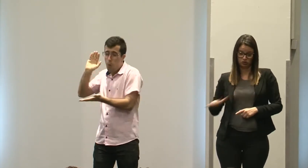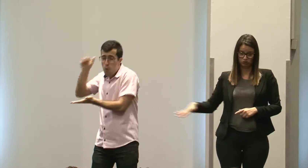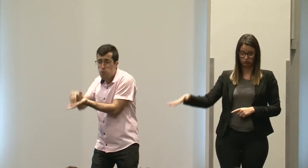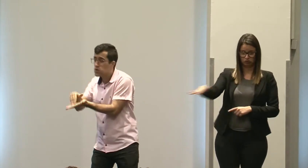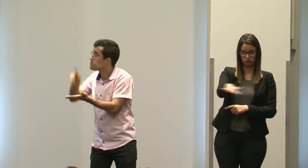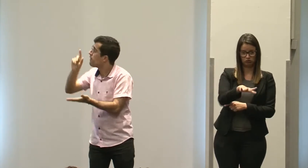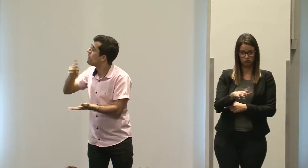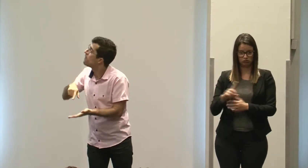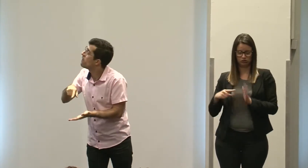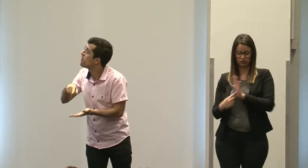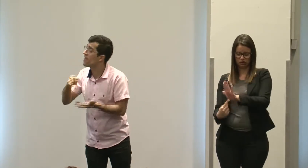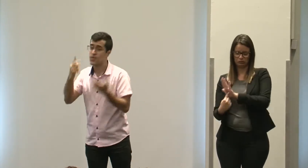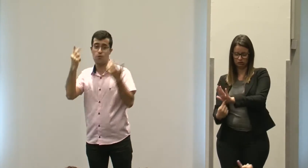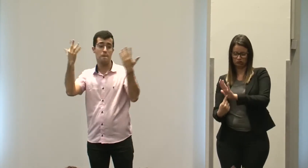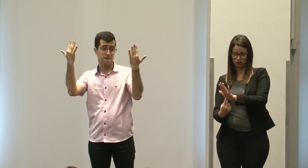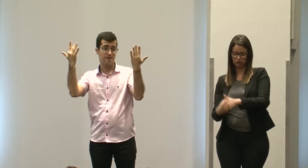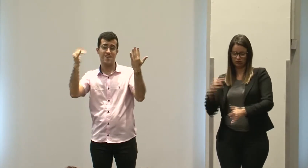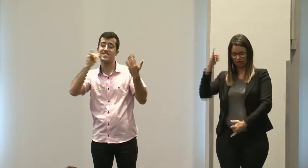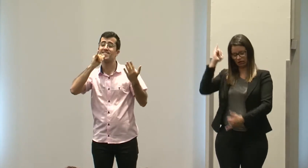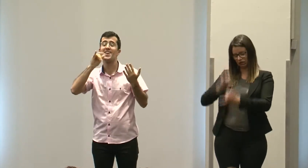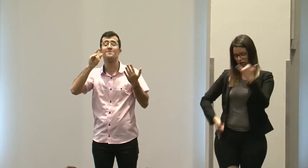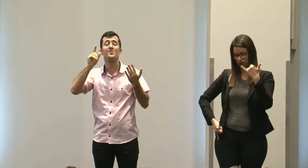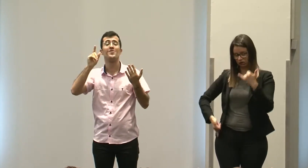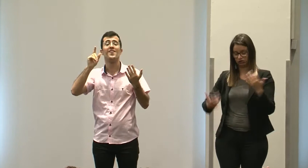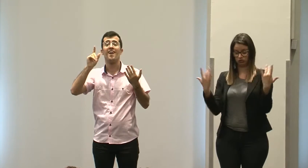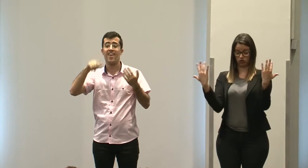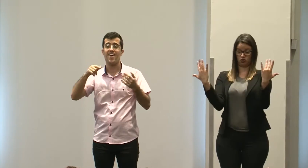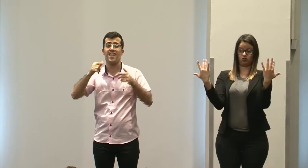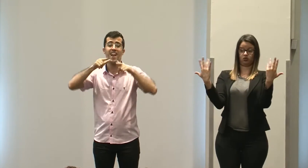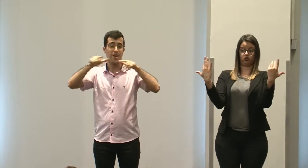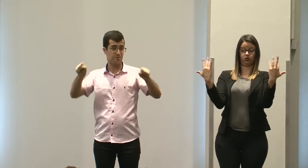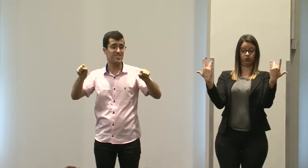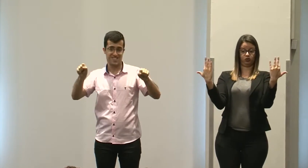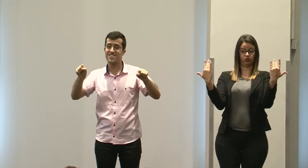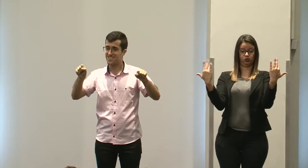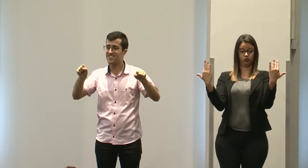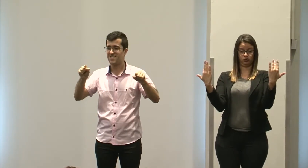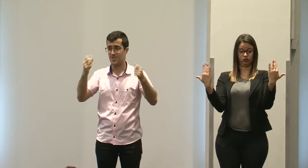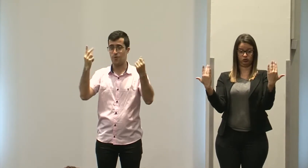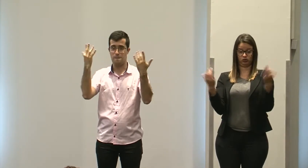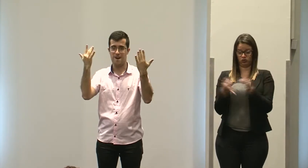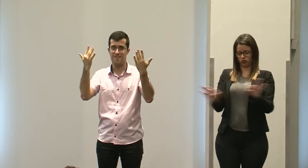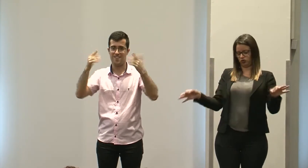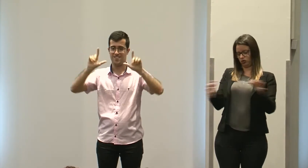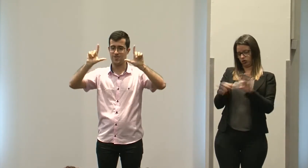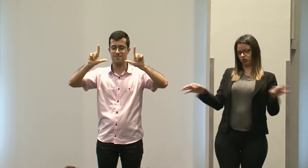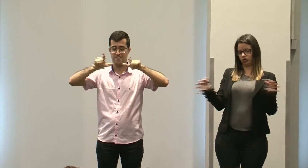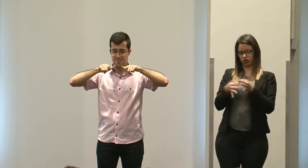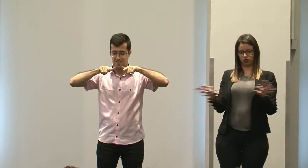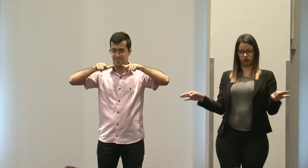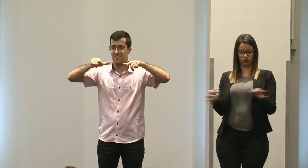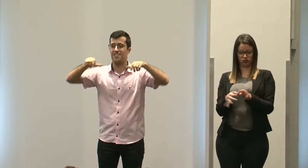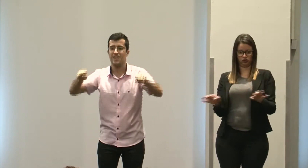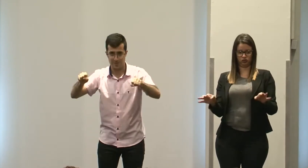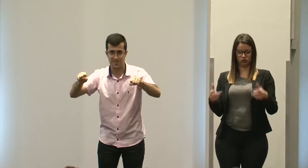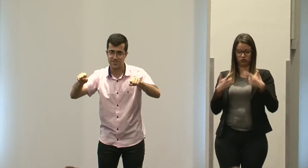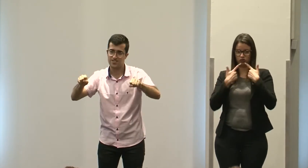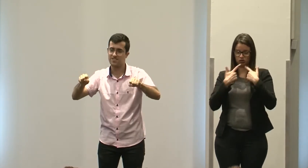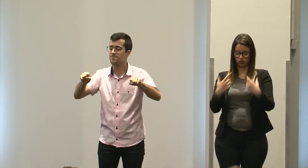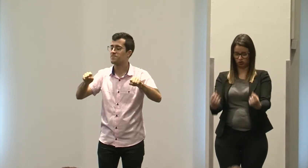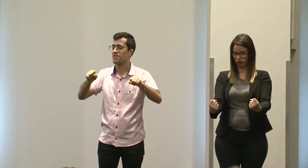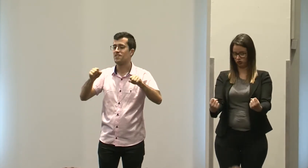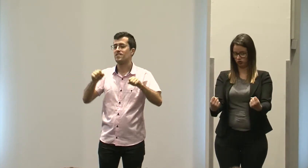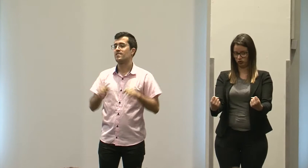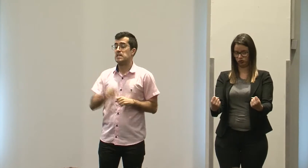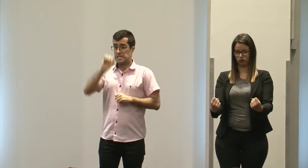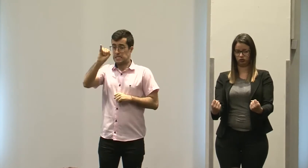Locação com 10. E, por último, os que sofrem menos reestruturação com as duas mãos, que, no